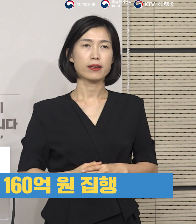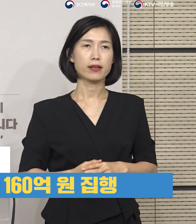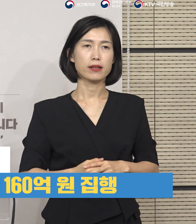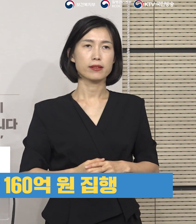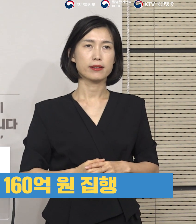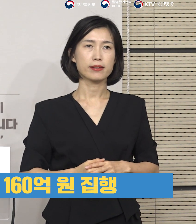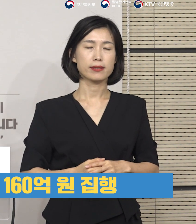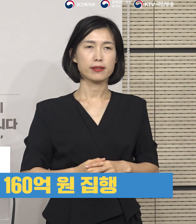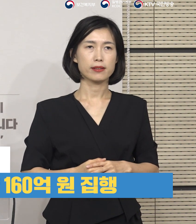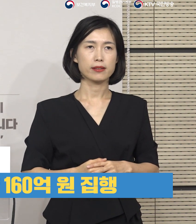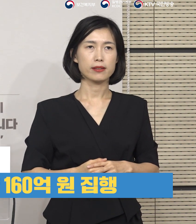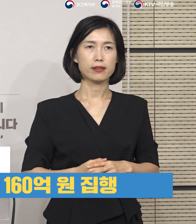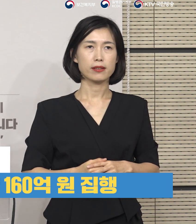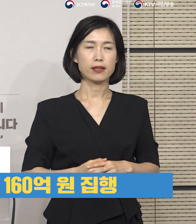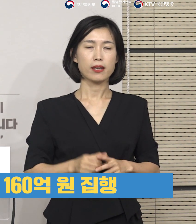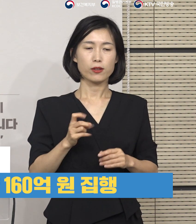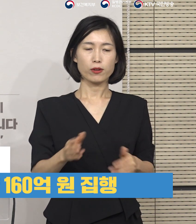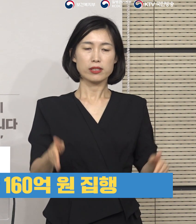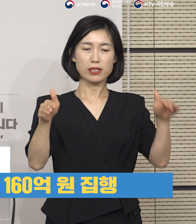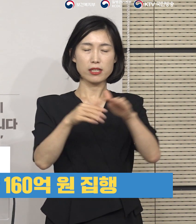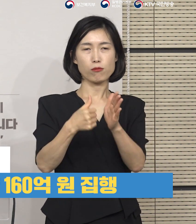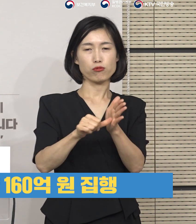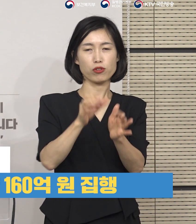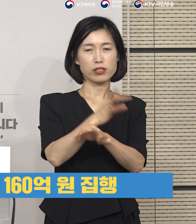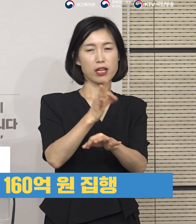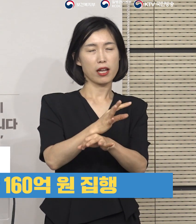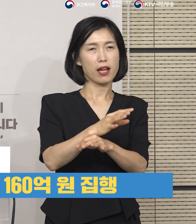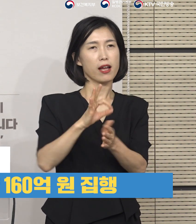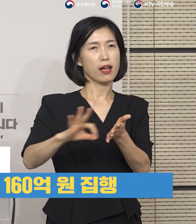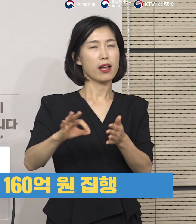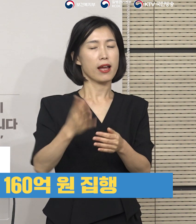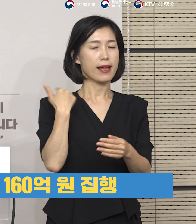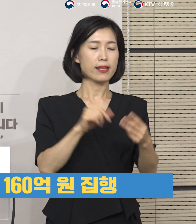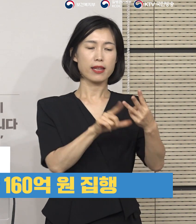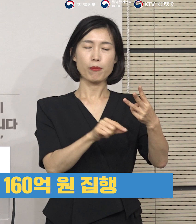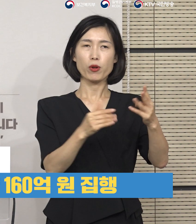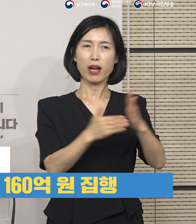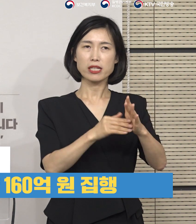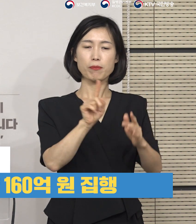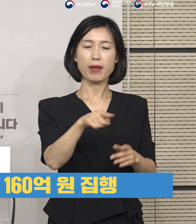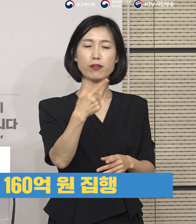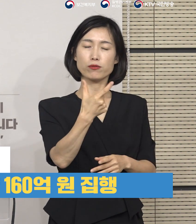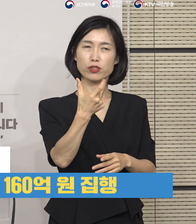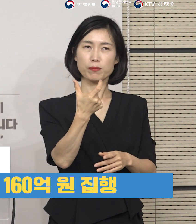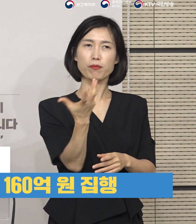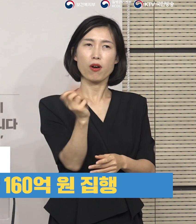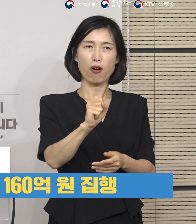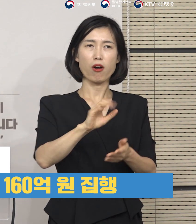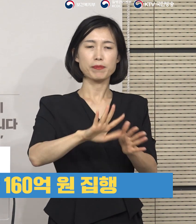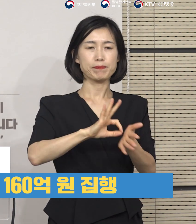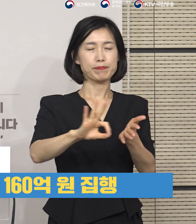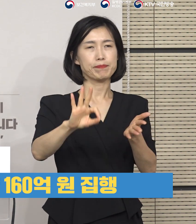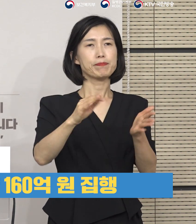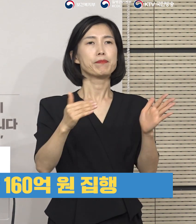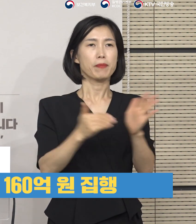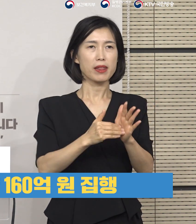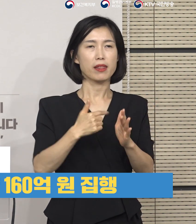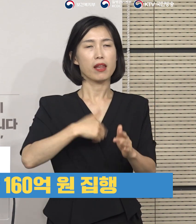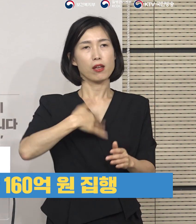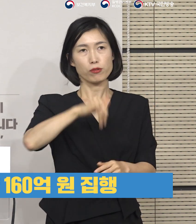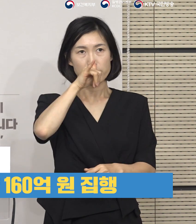했고 그 시설 장비비로 약 한 3월까지 160억 원을 지금